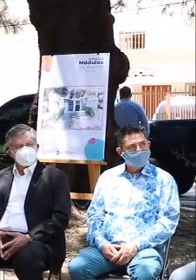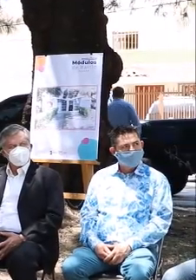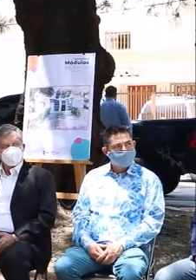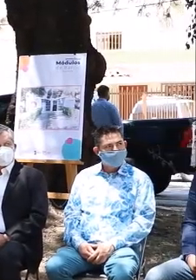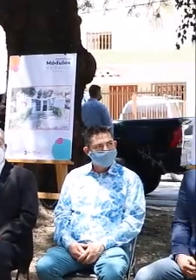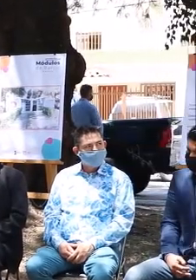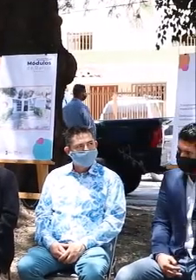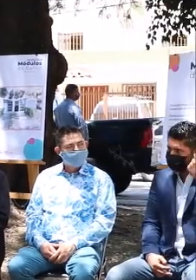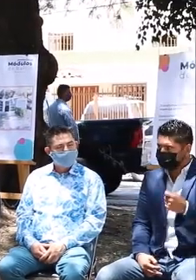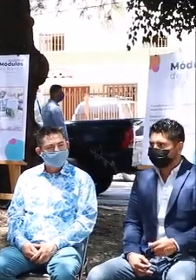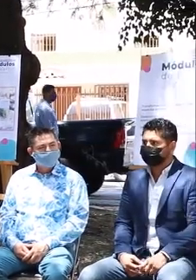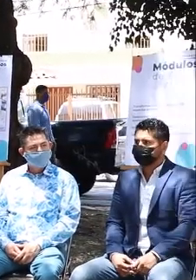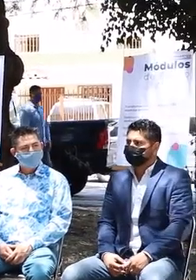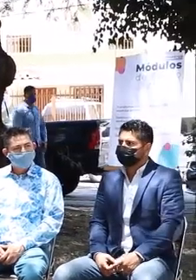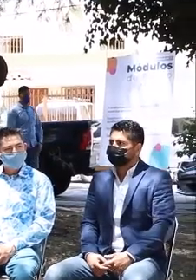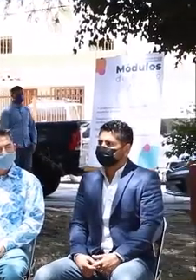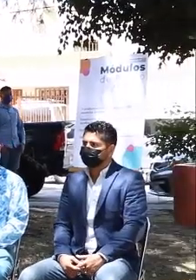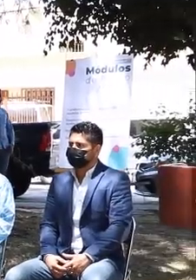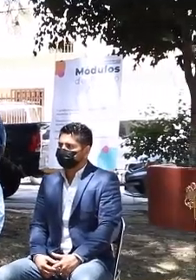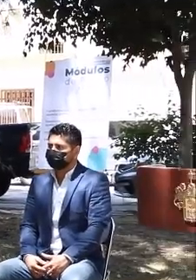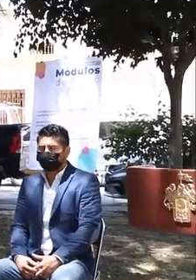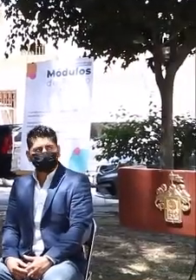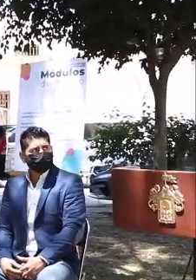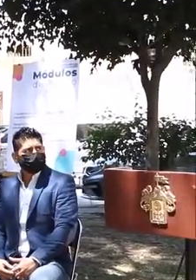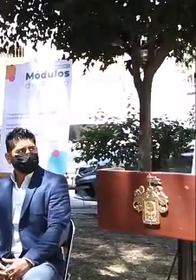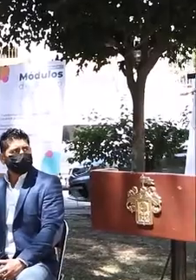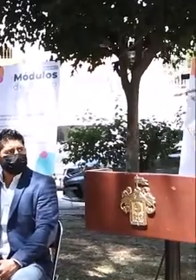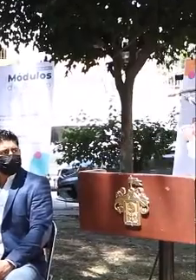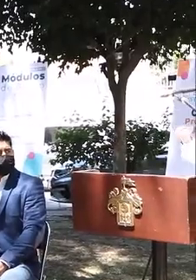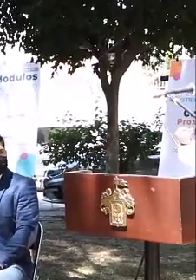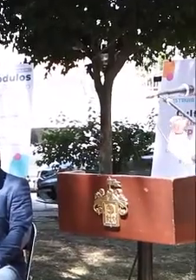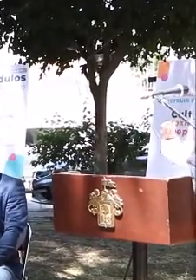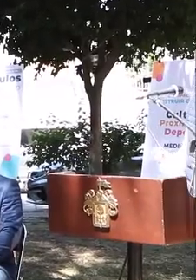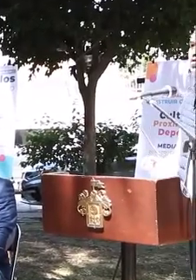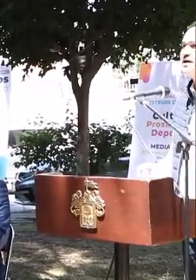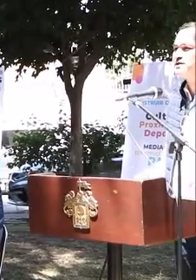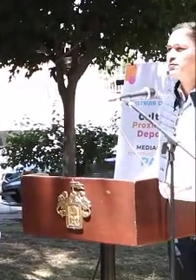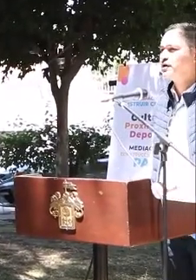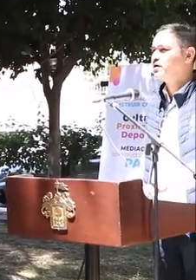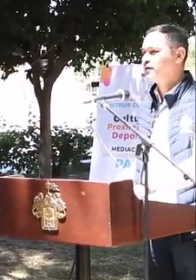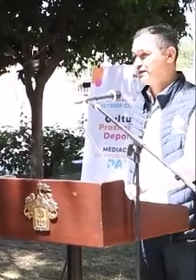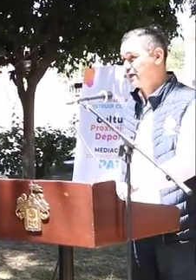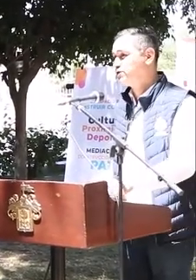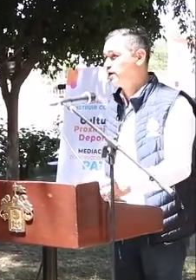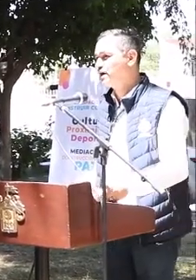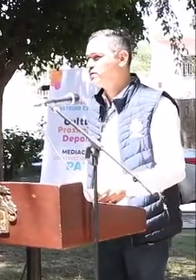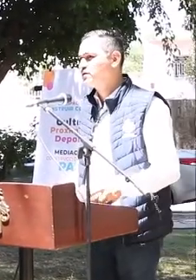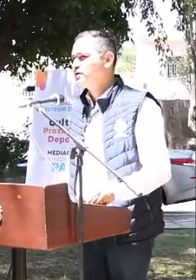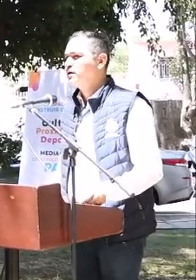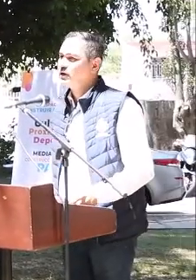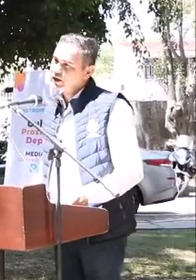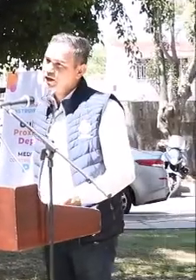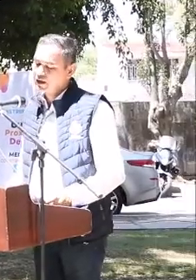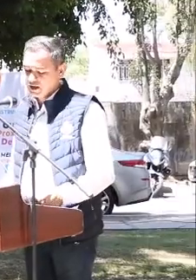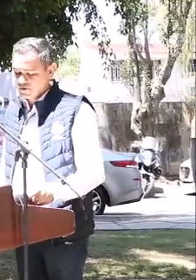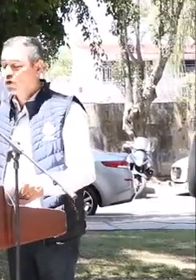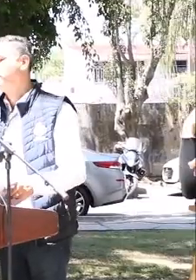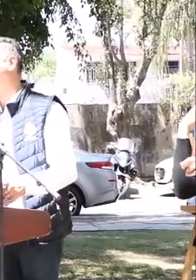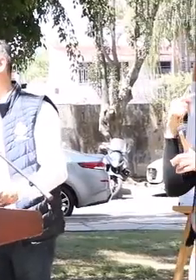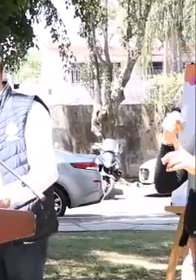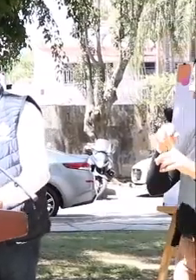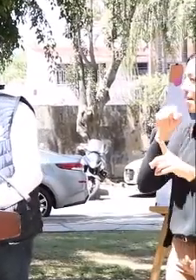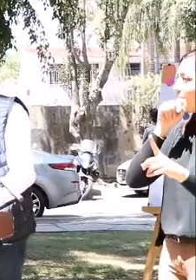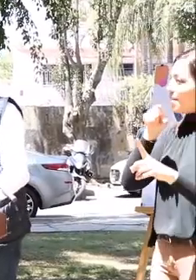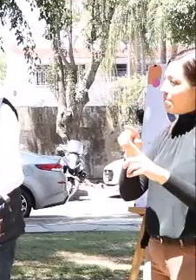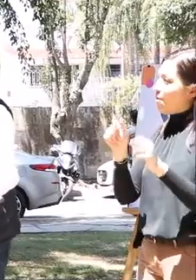respaldo que ha tenido el presidente, y por supuesto el eje fundamental, que esto, al centro de este modelo, está el ciudadano en